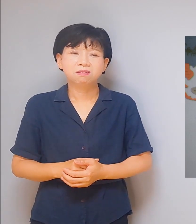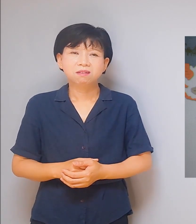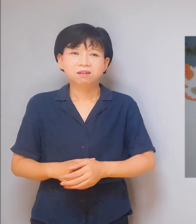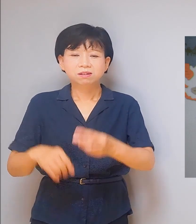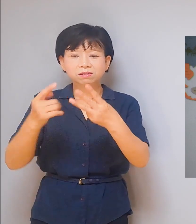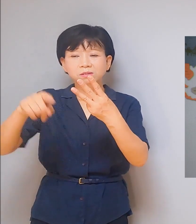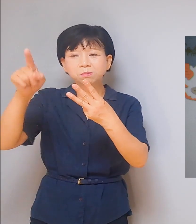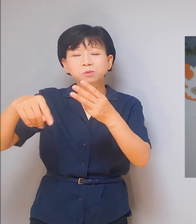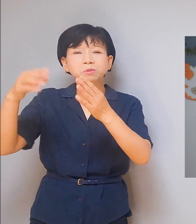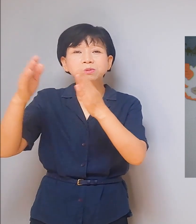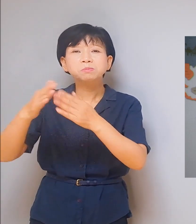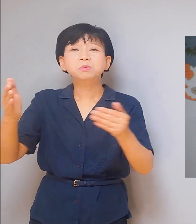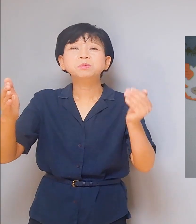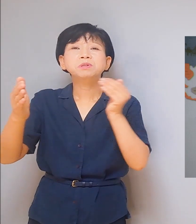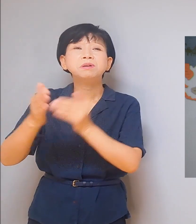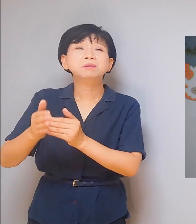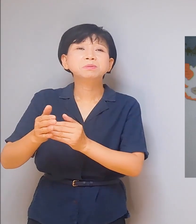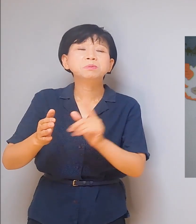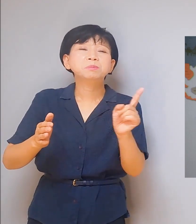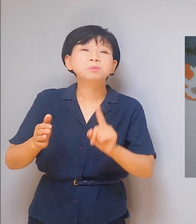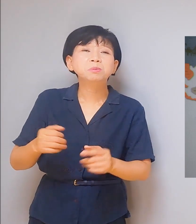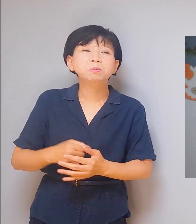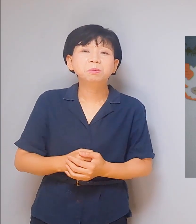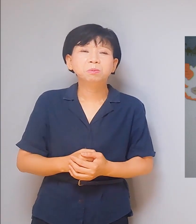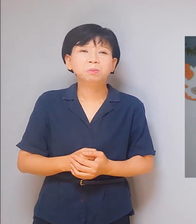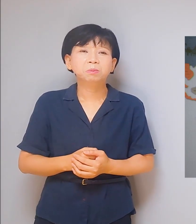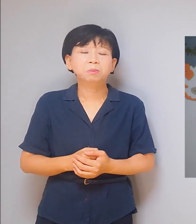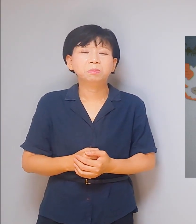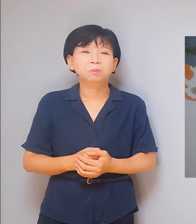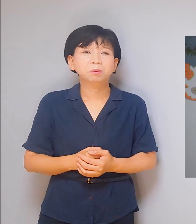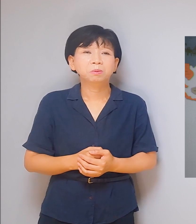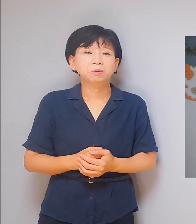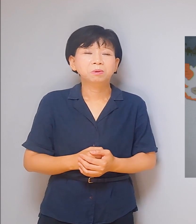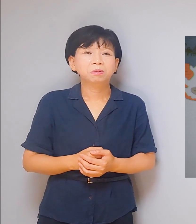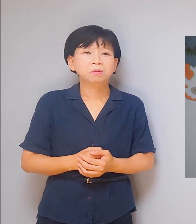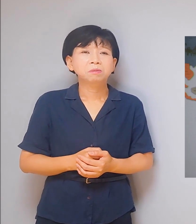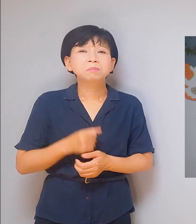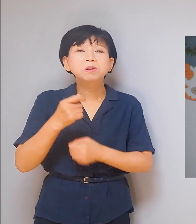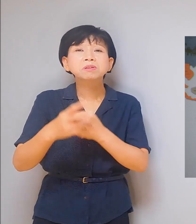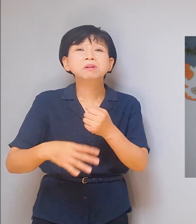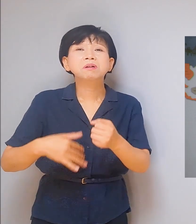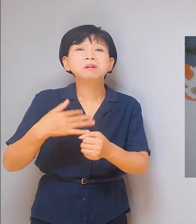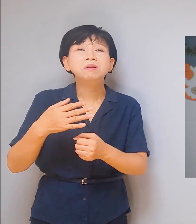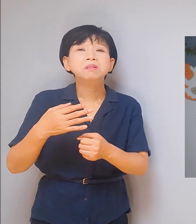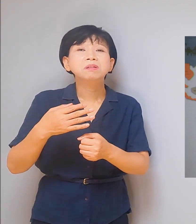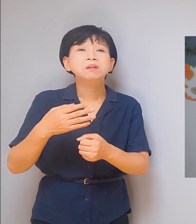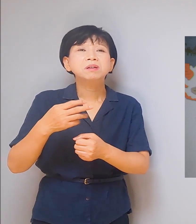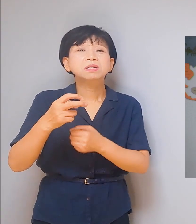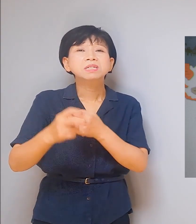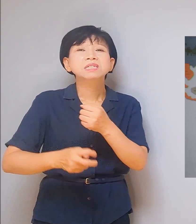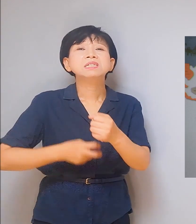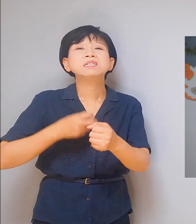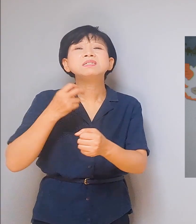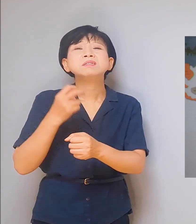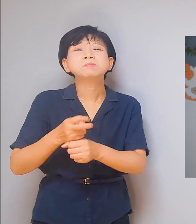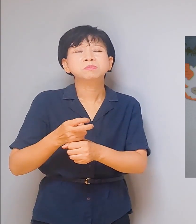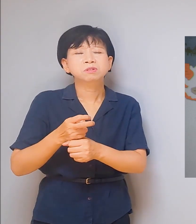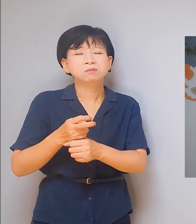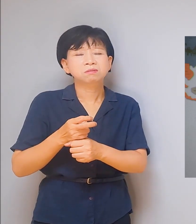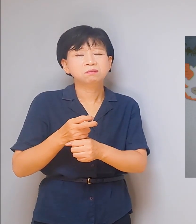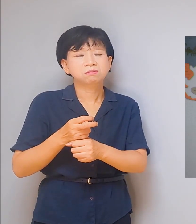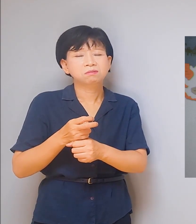라반의 집에 도착합니다. 그리고 그 삼촌 라반의 집에서 몇 년이 지나요? 20여 년이 이제 지난